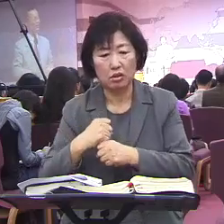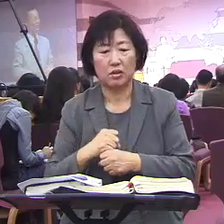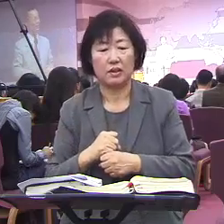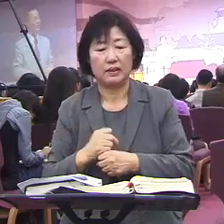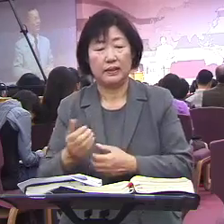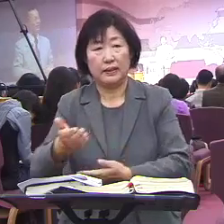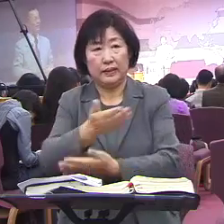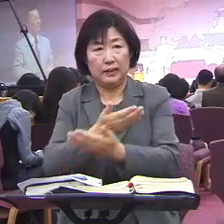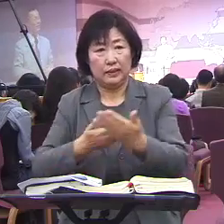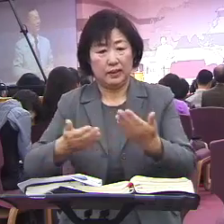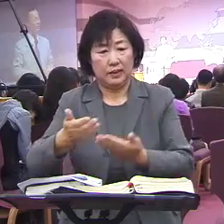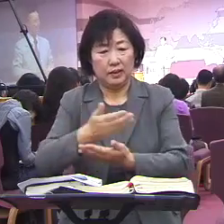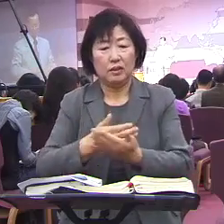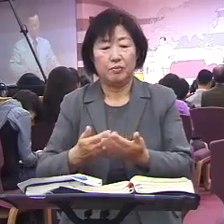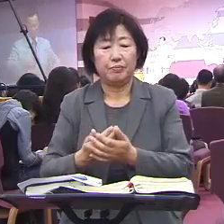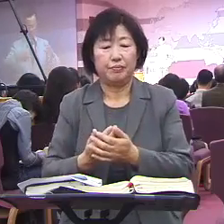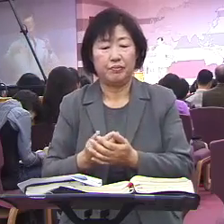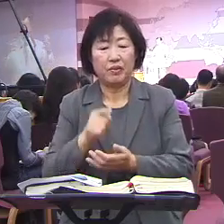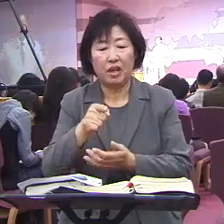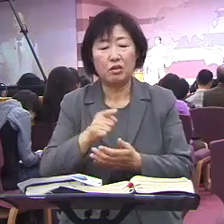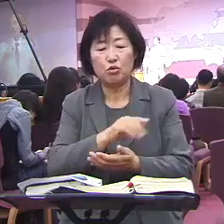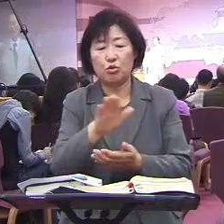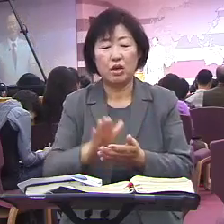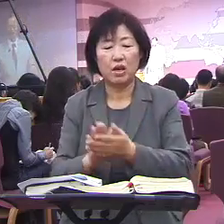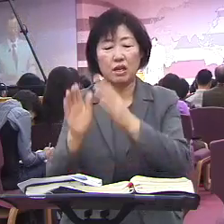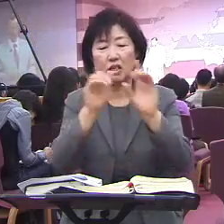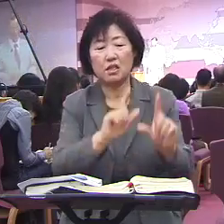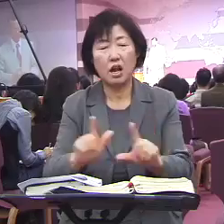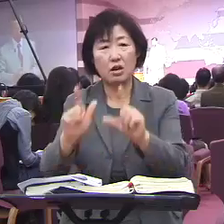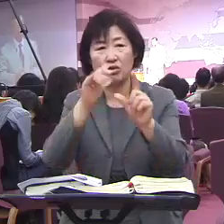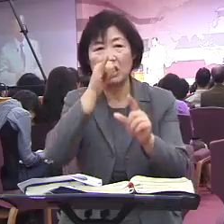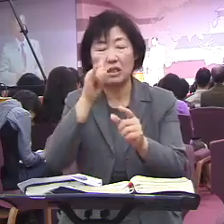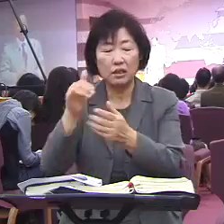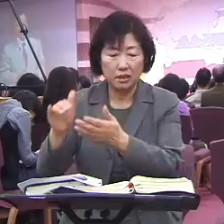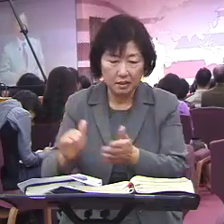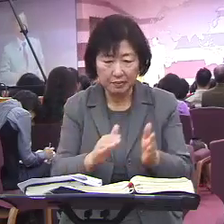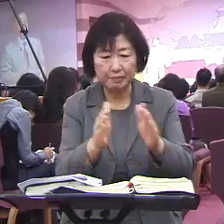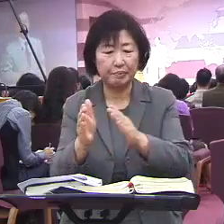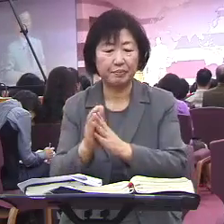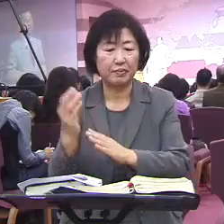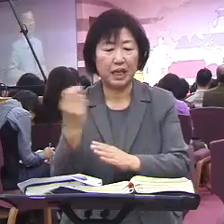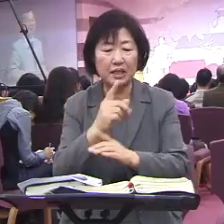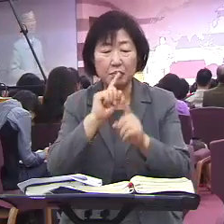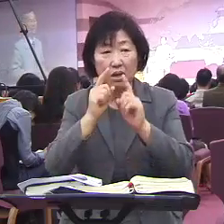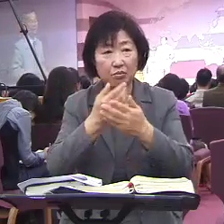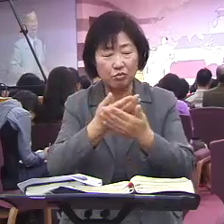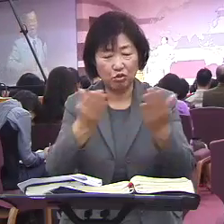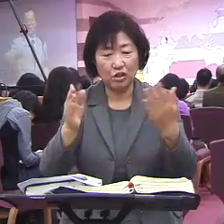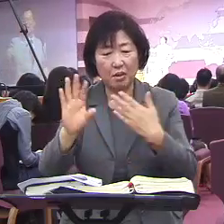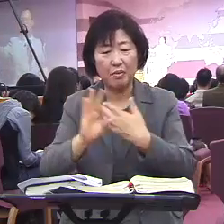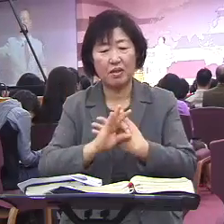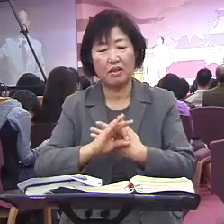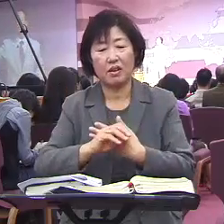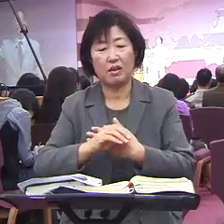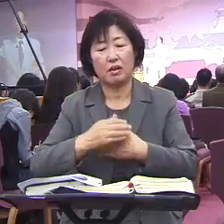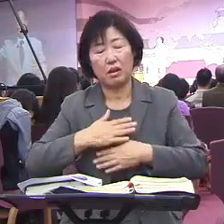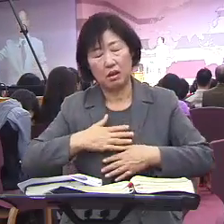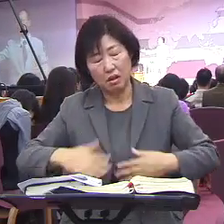해야죠. 그것이 우리가 살 수 있는 길이랍니다. 다시 말씀드리지만 내가